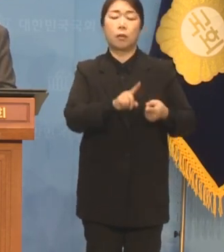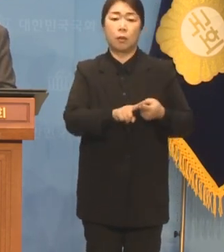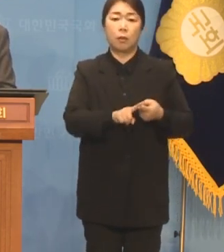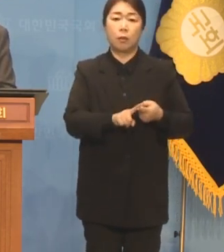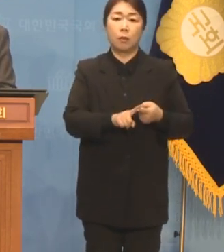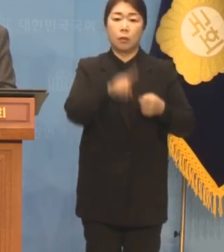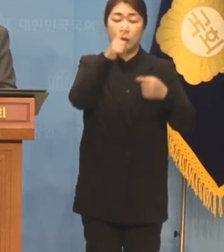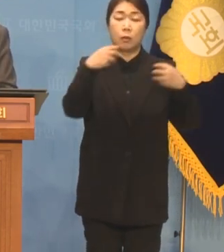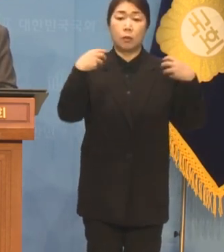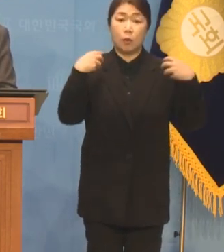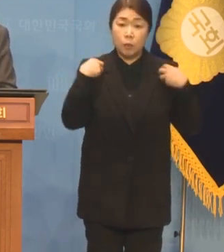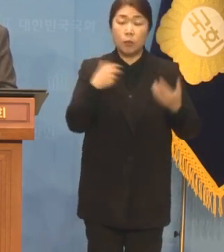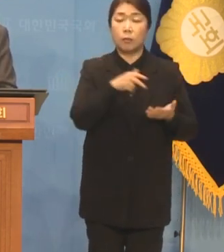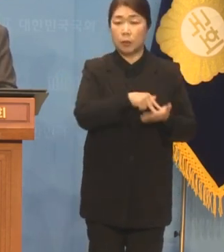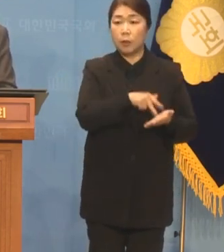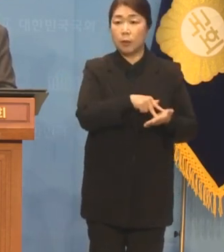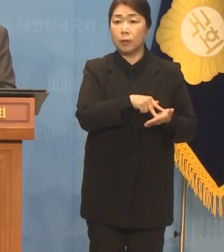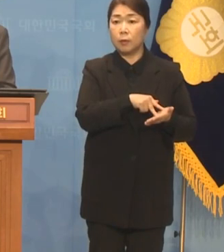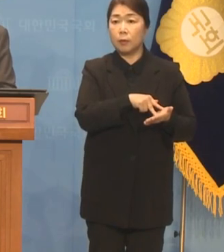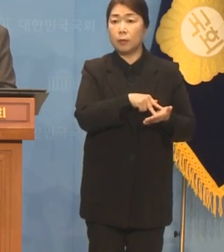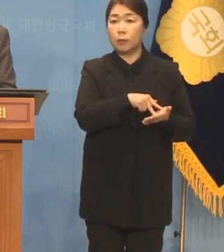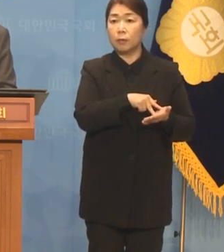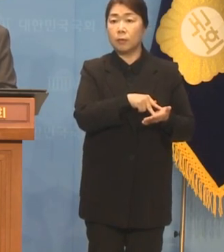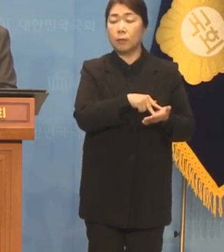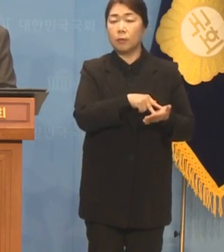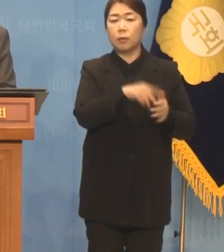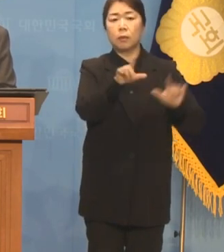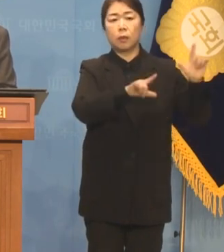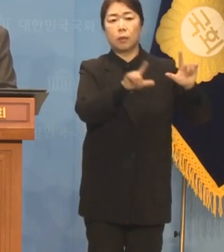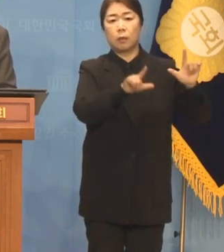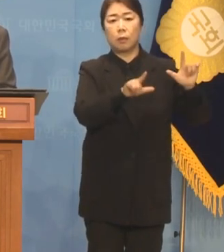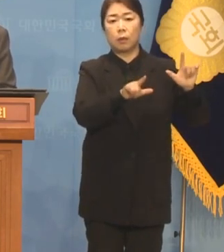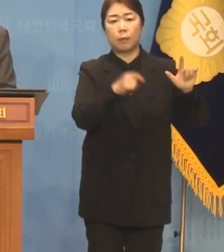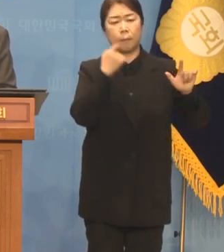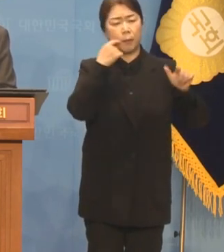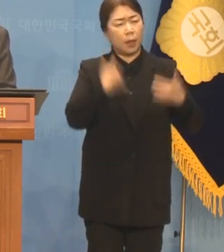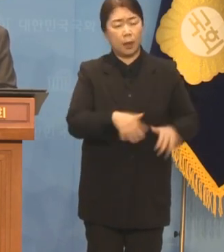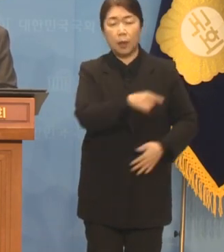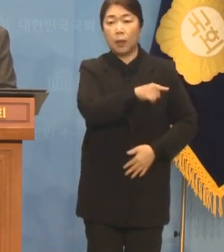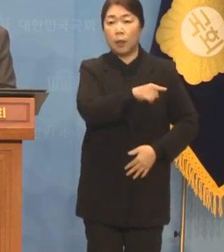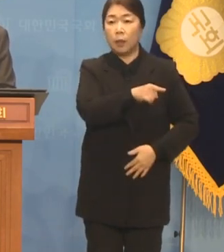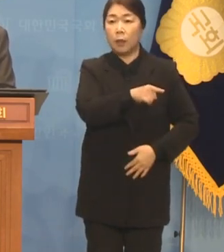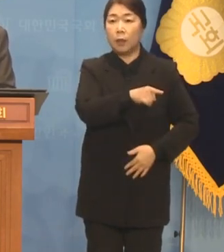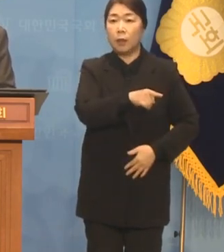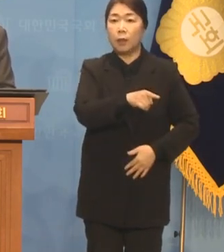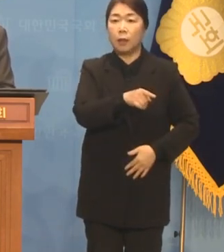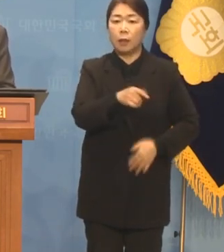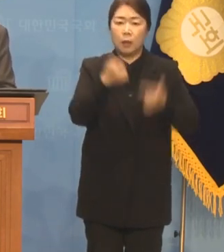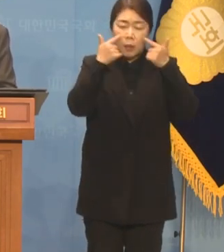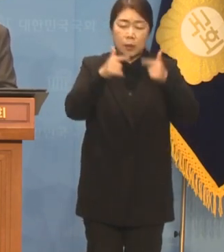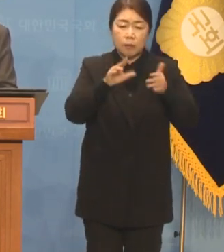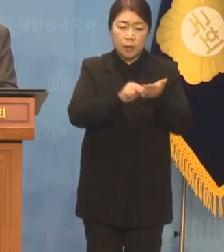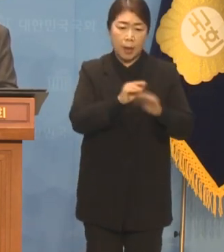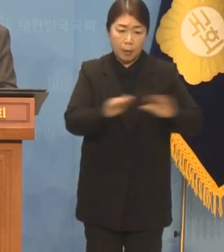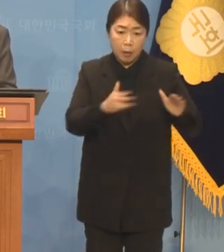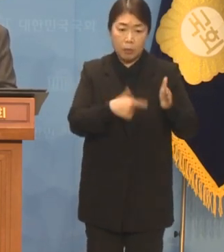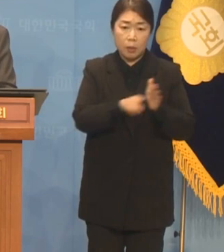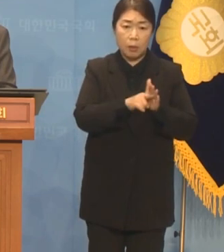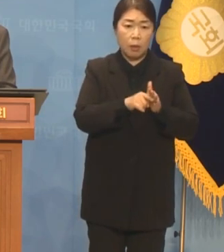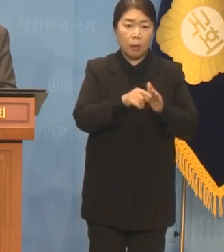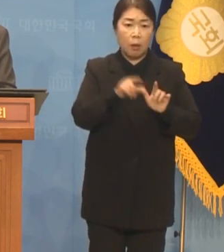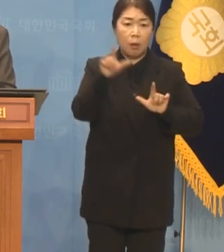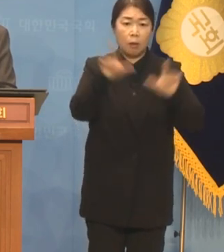정부 당국의 태도가 매우 석연치 않다는 것입니다.